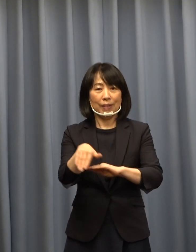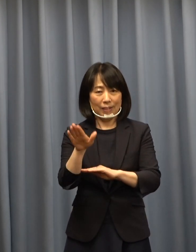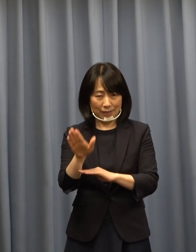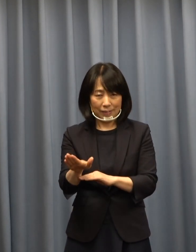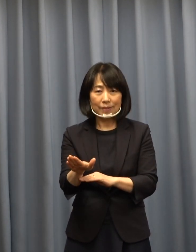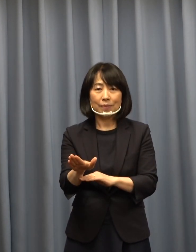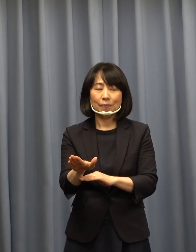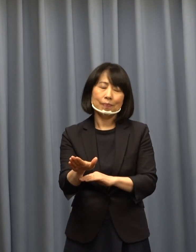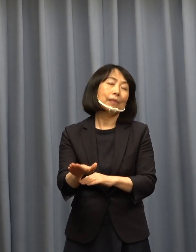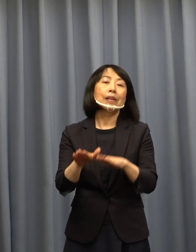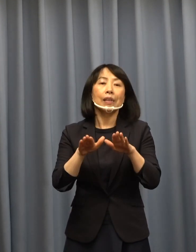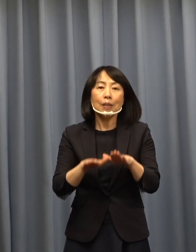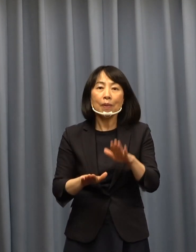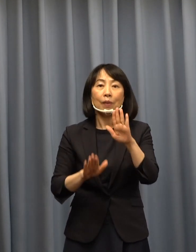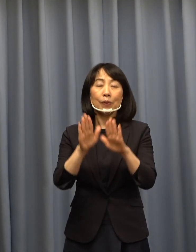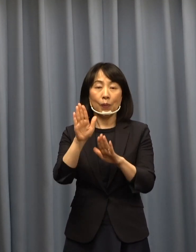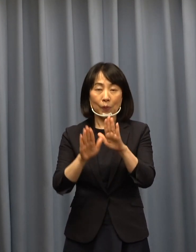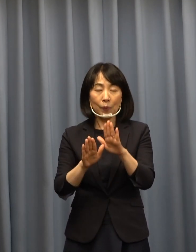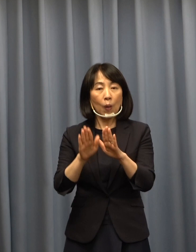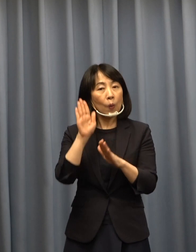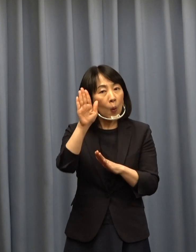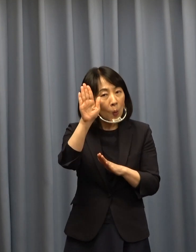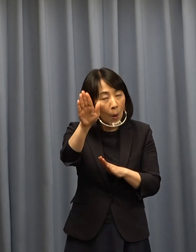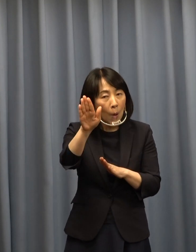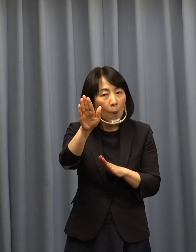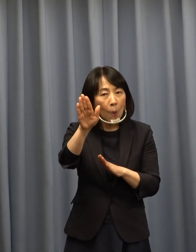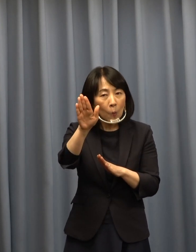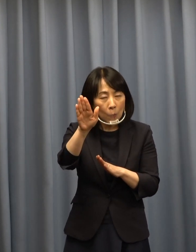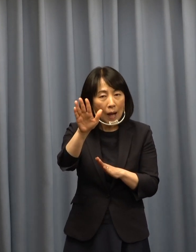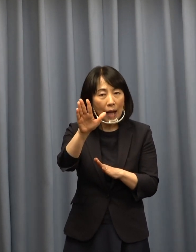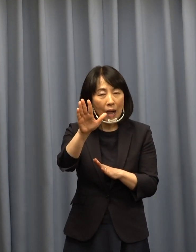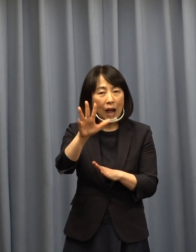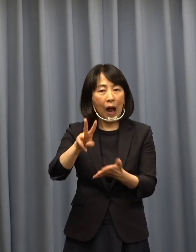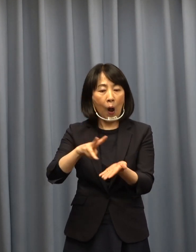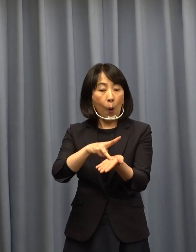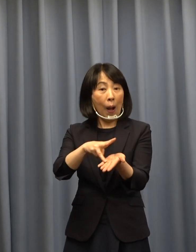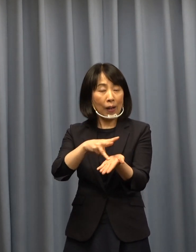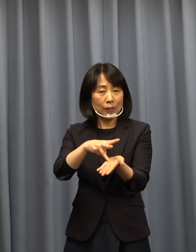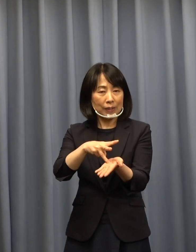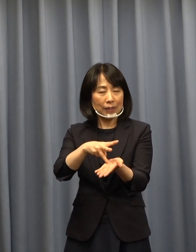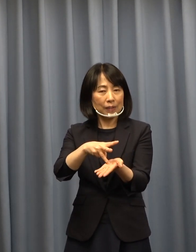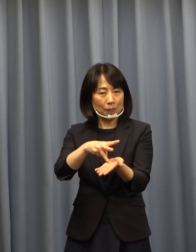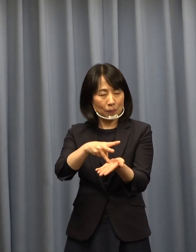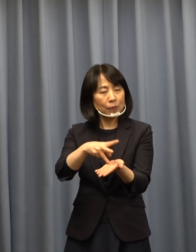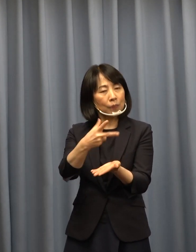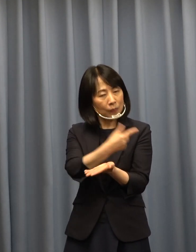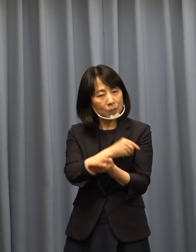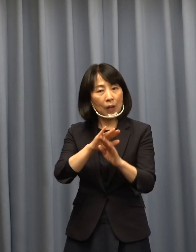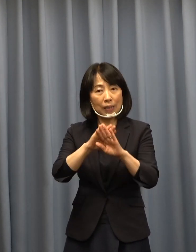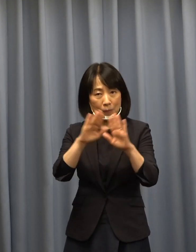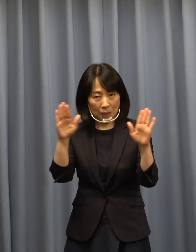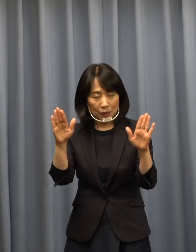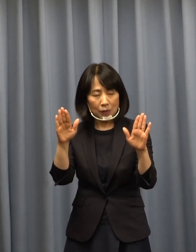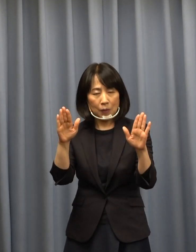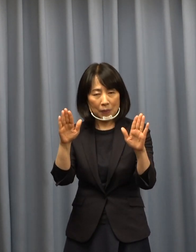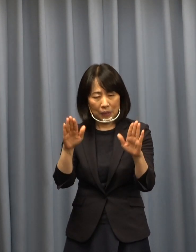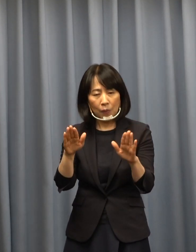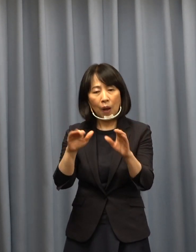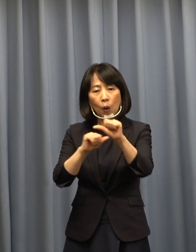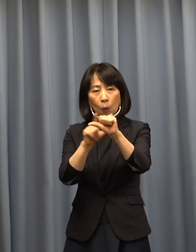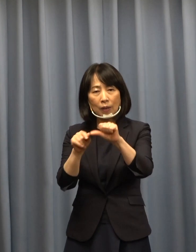今の状況で、そしてワクチンが入ってくる、それからそのゴールデンウィークの後の影響も出てくるかもしれない、こういう状況でありますので